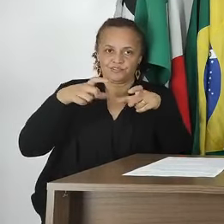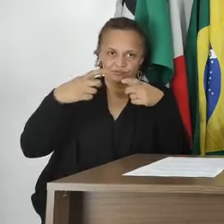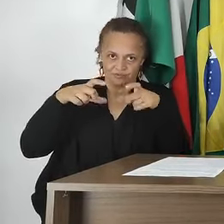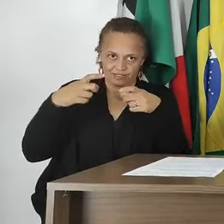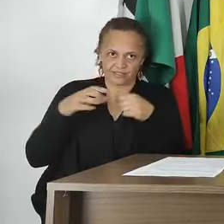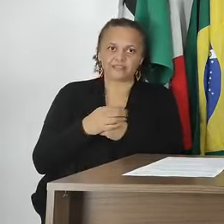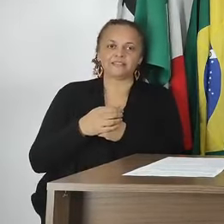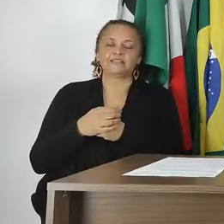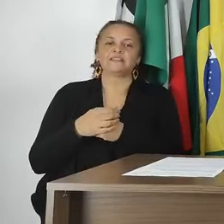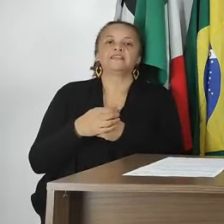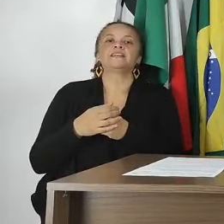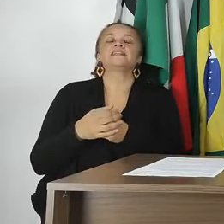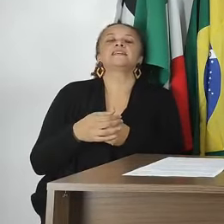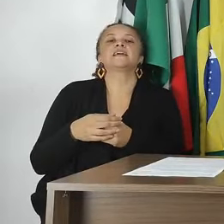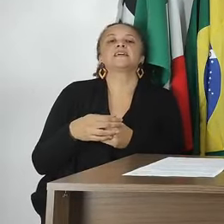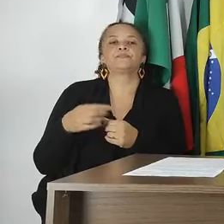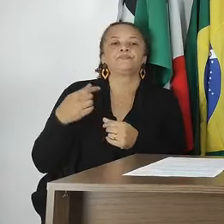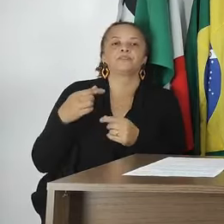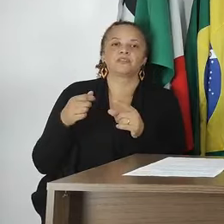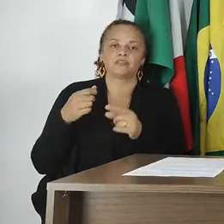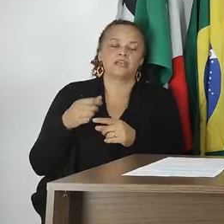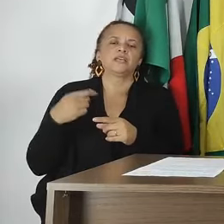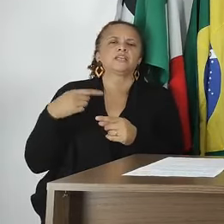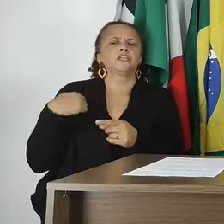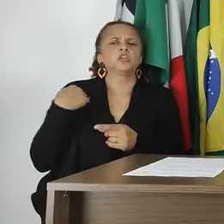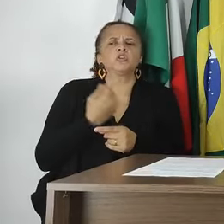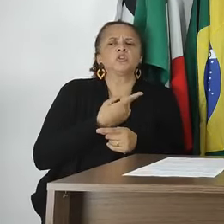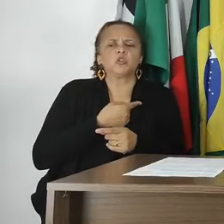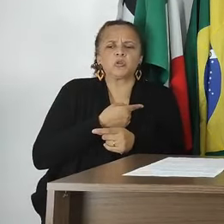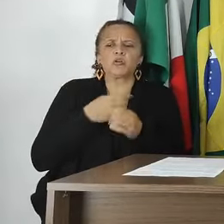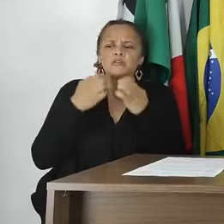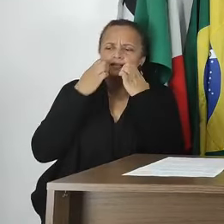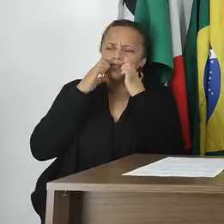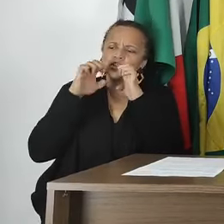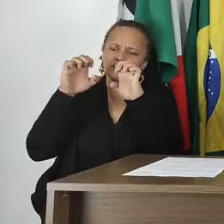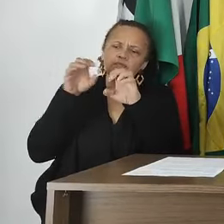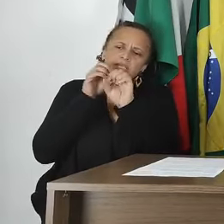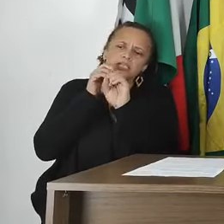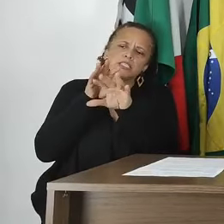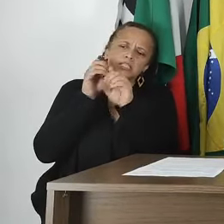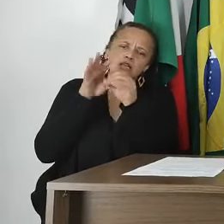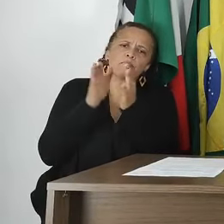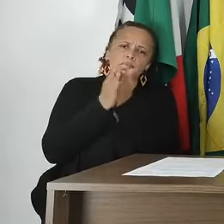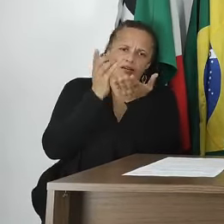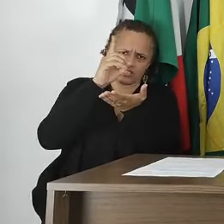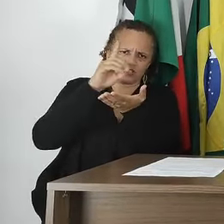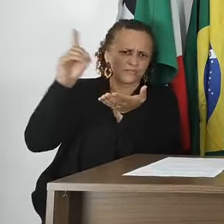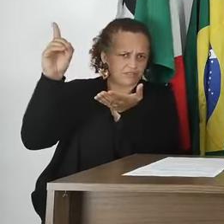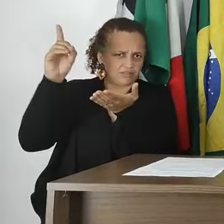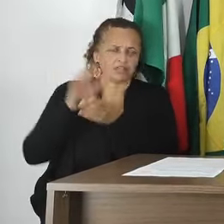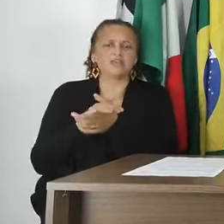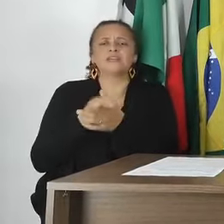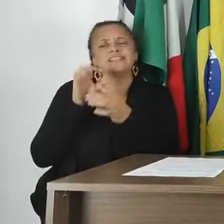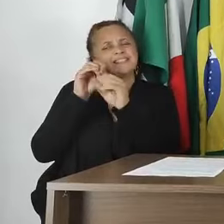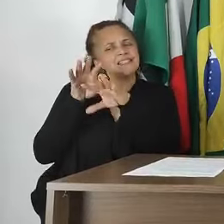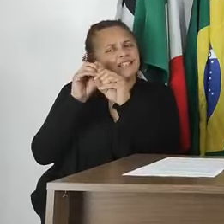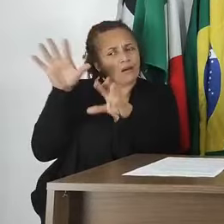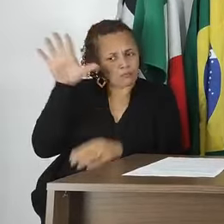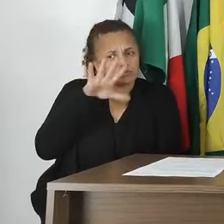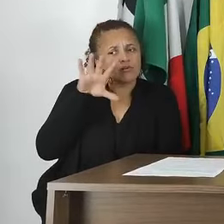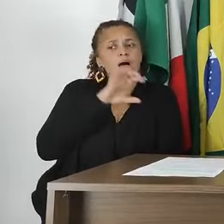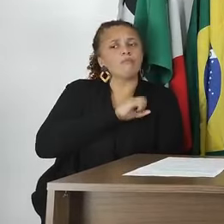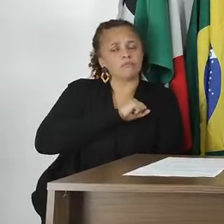nós levamos a palavra de Deus àquelas pessoas que são internadas, aquelas pessoas que realmente necessitam do amor de Deus,